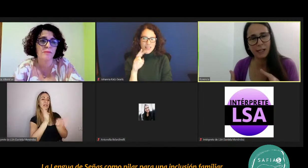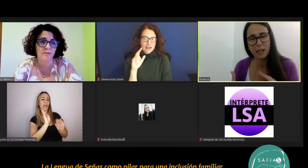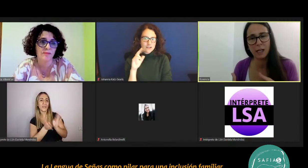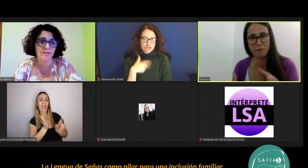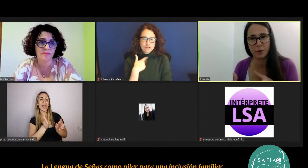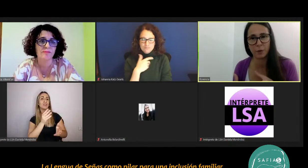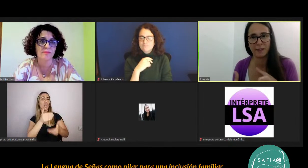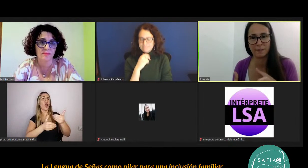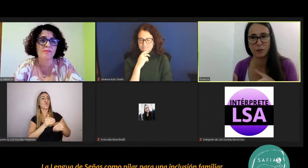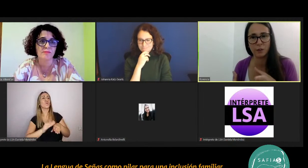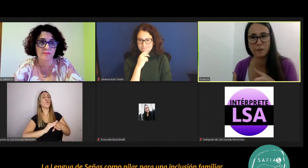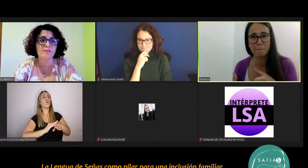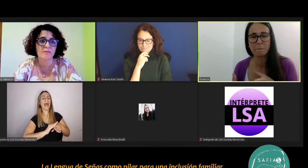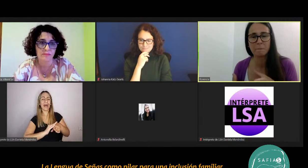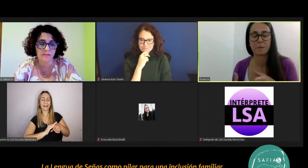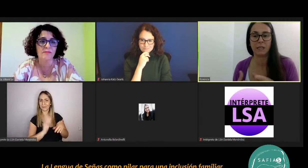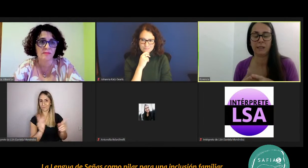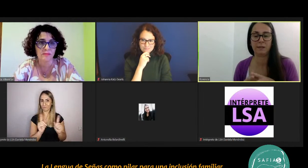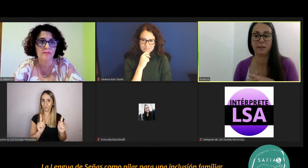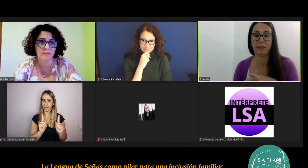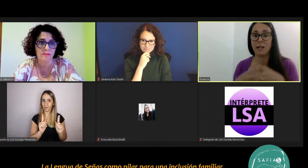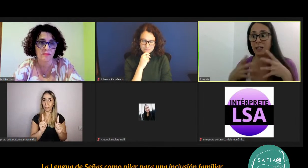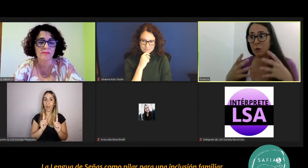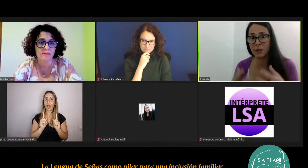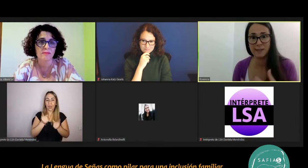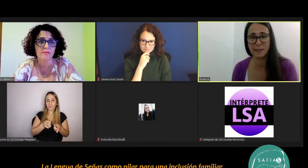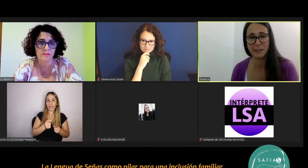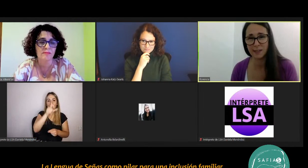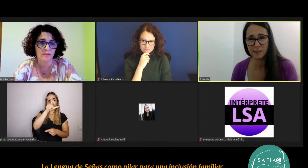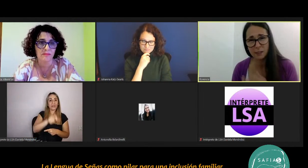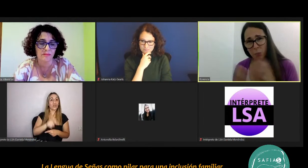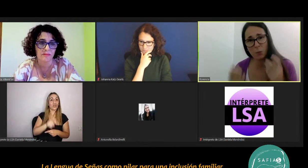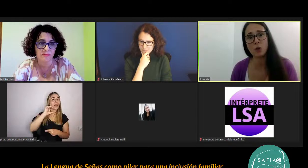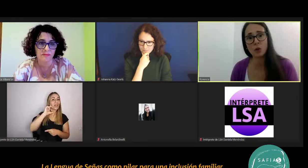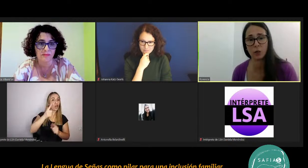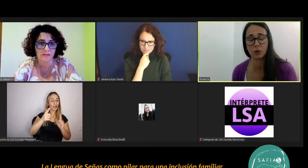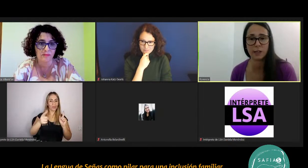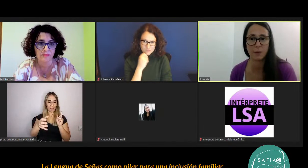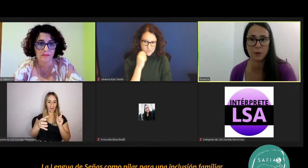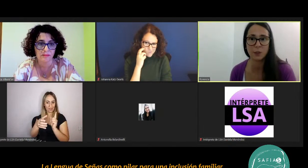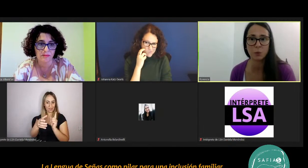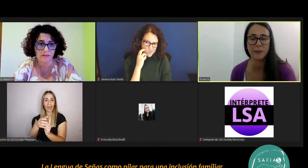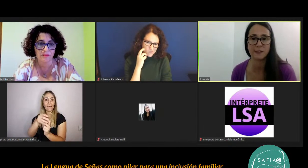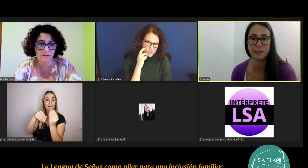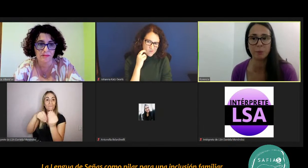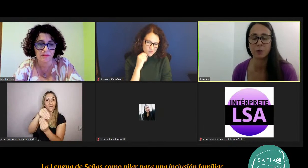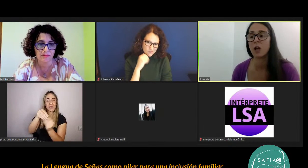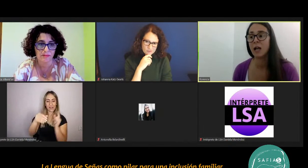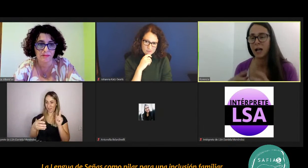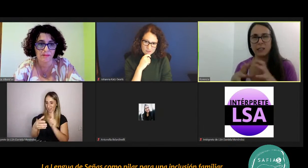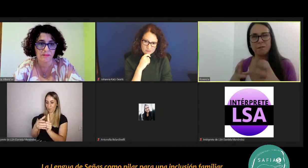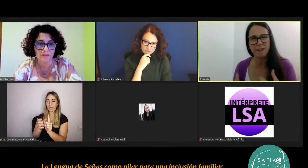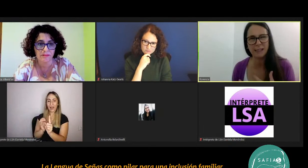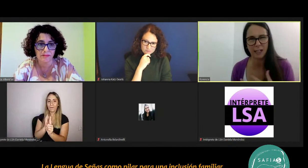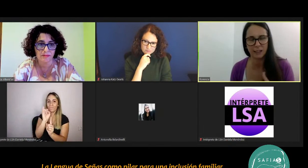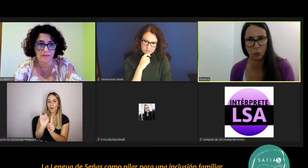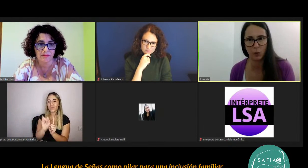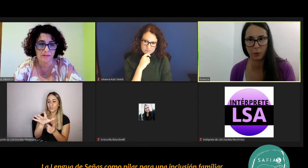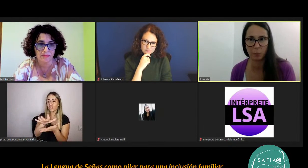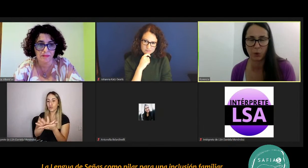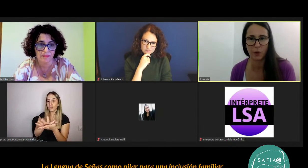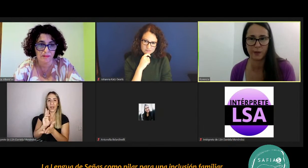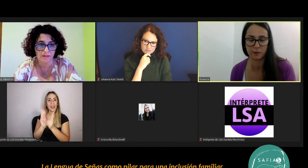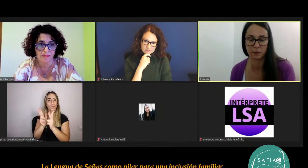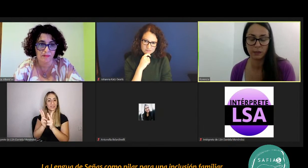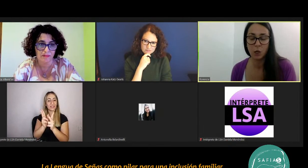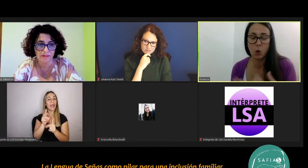también tengan la información de la lengua de señas. Un poco lo que contabas vos en un principio, ¿no? Aquí falta articular